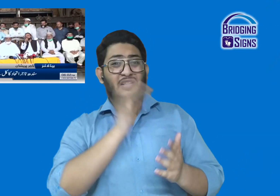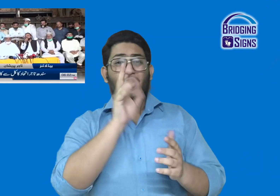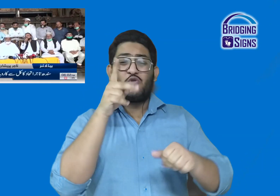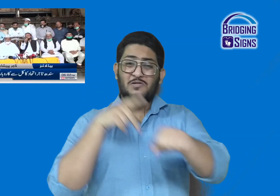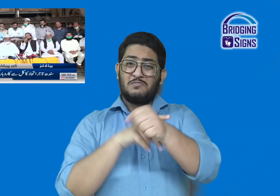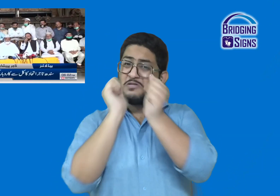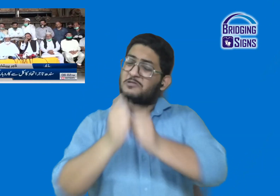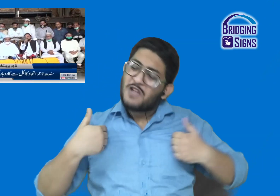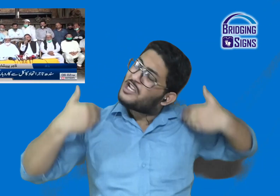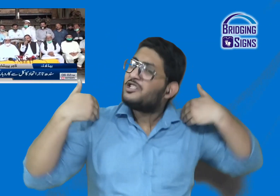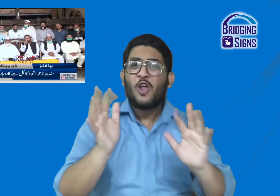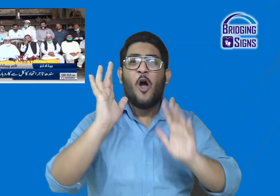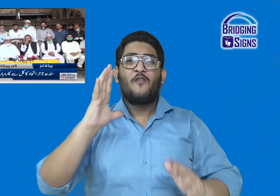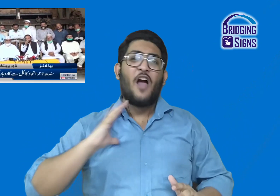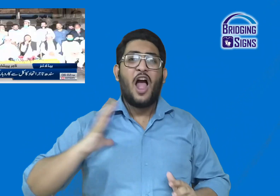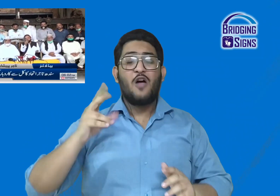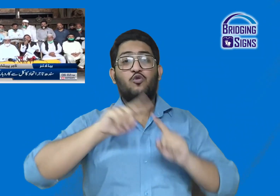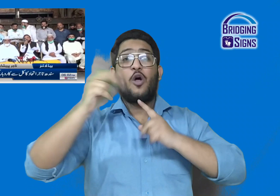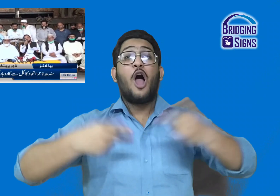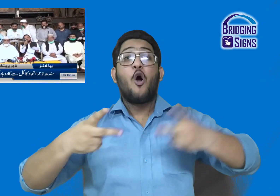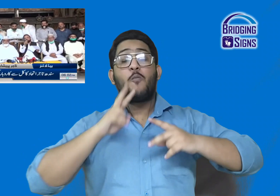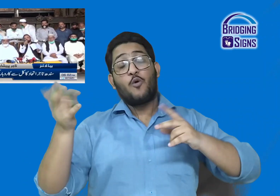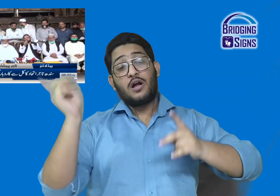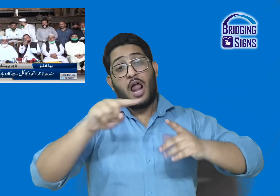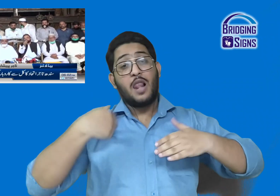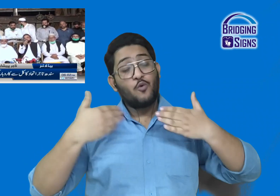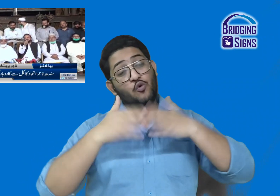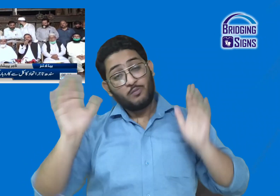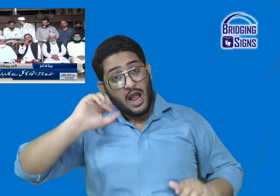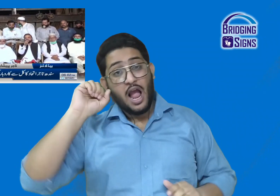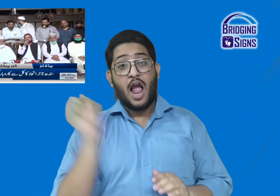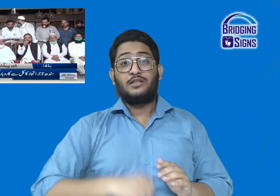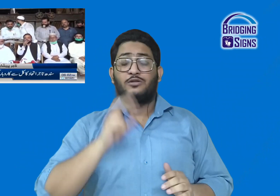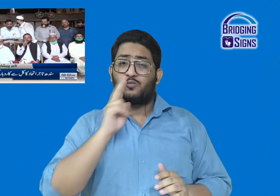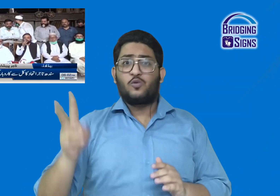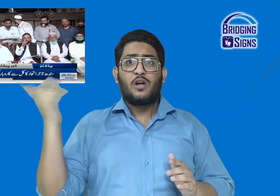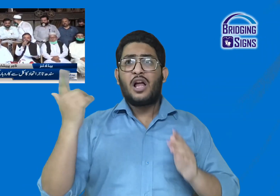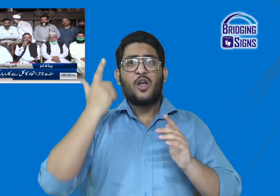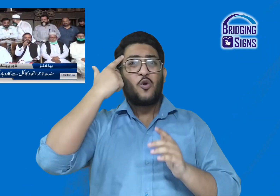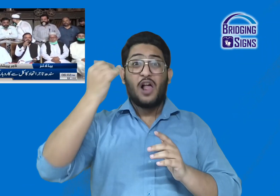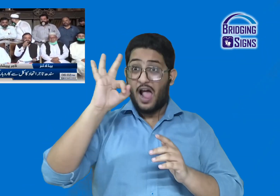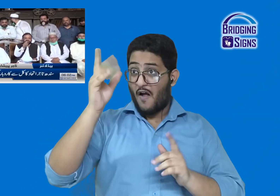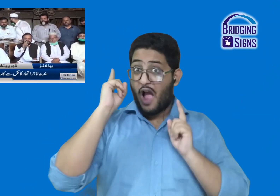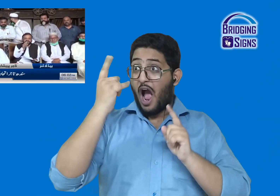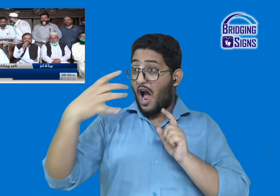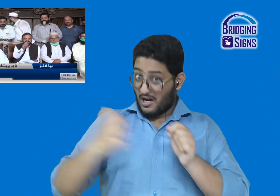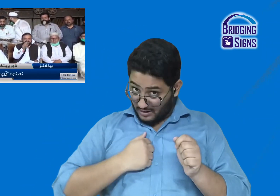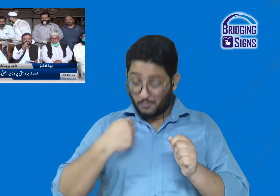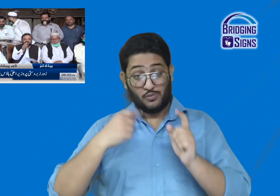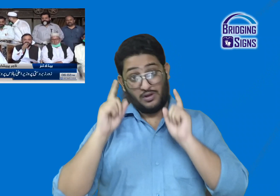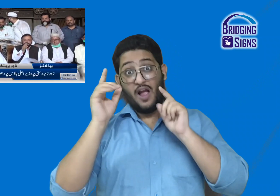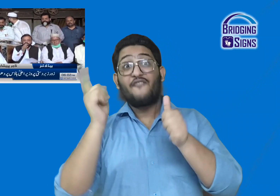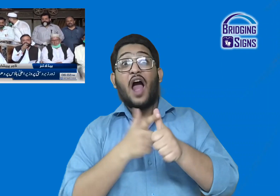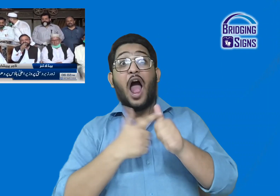घर बैठकर मरने से बेहतर है गिरफ्तार होकर मर जाएं। सिंध ताजे इत्तेहाद ने कल से तमाम कारोबार खोलने का ऐलान कर दिया। कहा